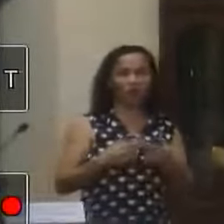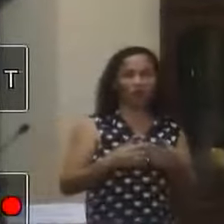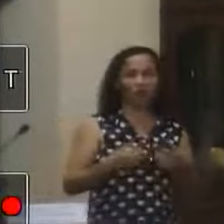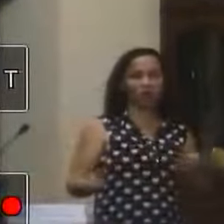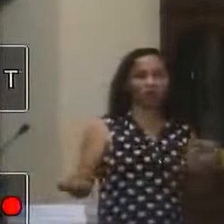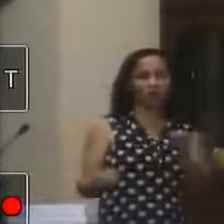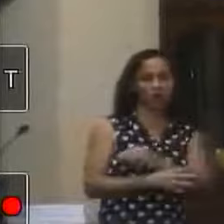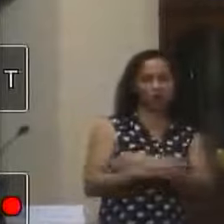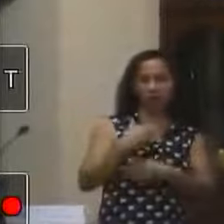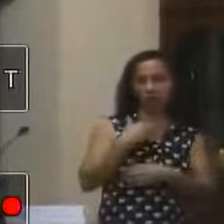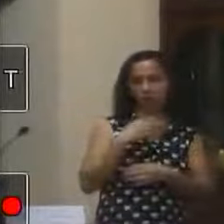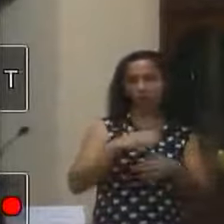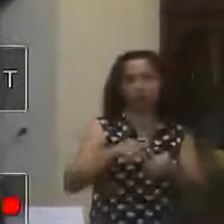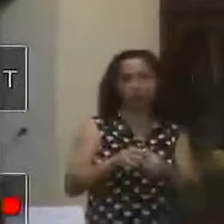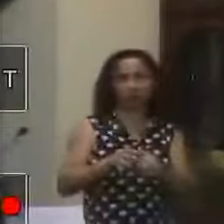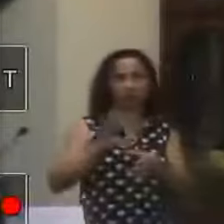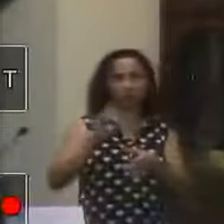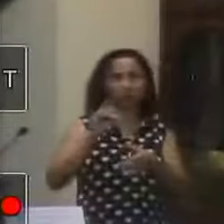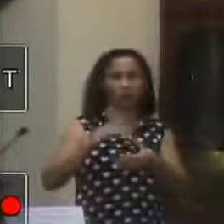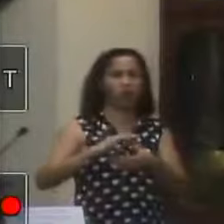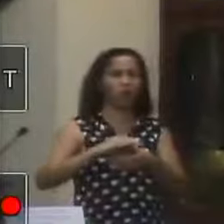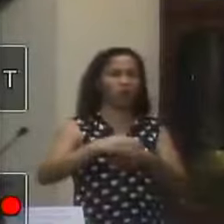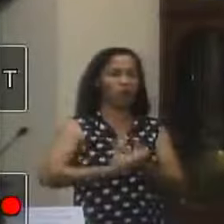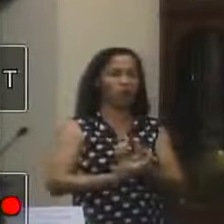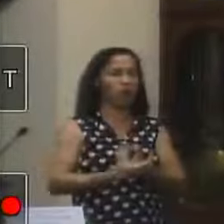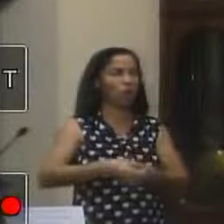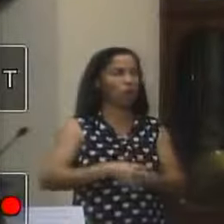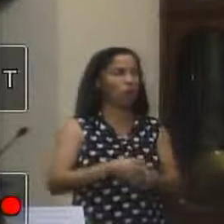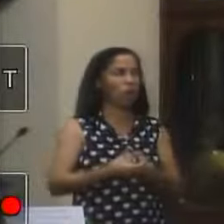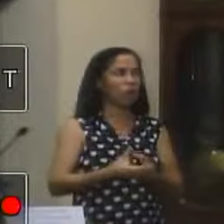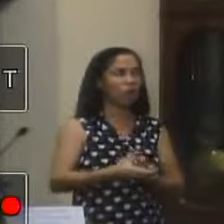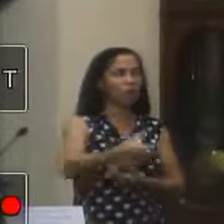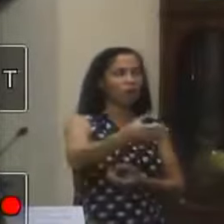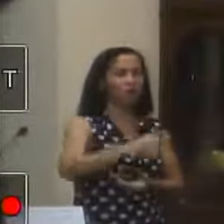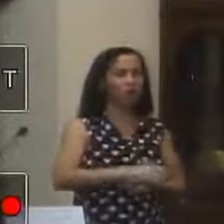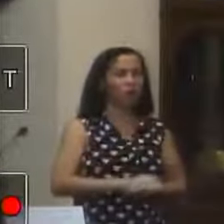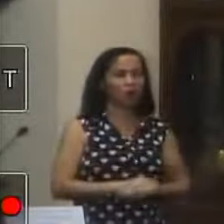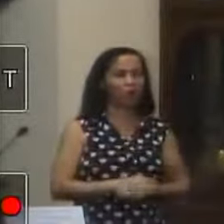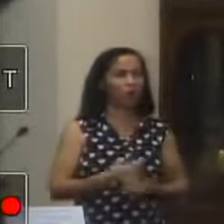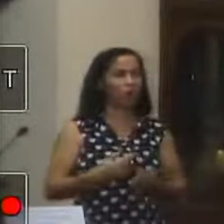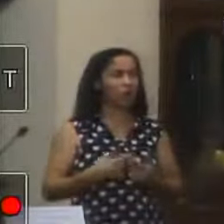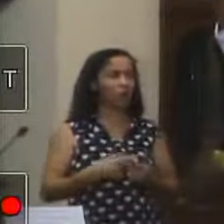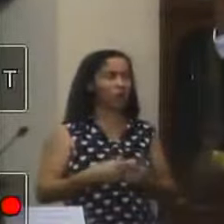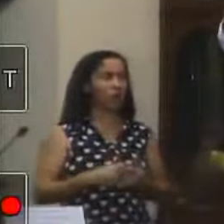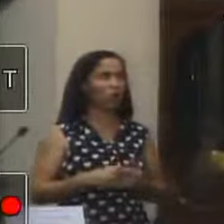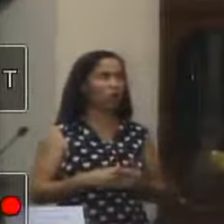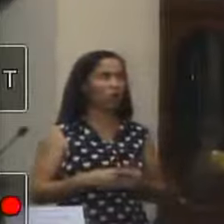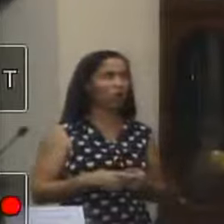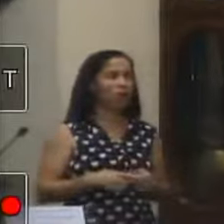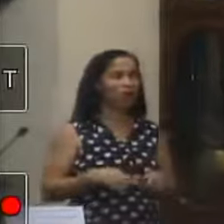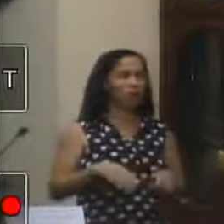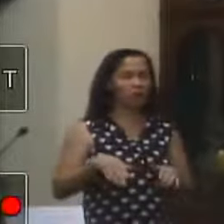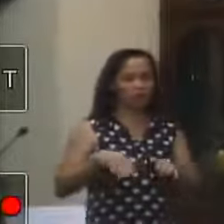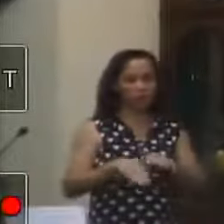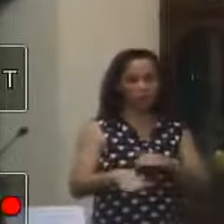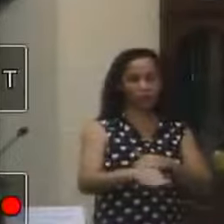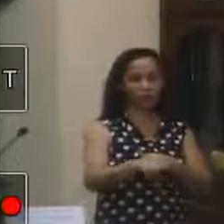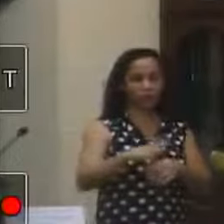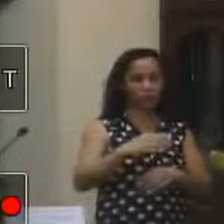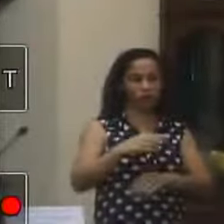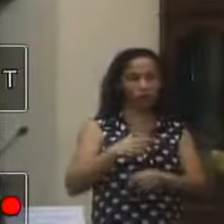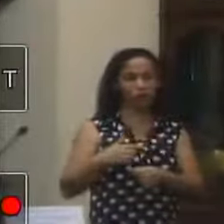de água noturna pode dar problema. Mas essa tubulação nova, bom que vocês vejam lá, se vocês puderem, está ali na Doutor Figueiredo, no alto, vai descer ali pelo Coroado,